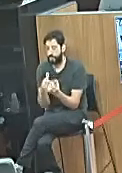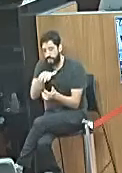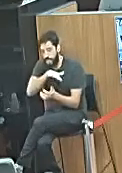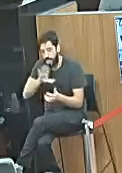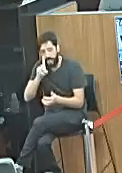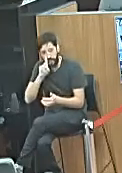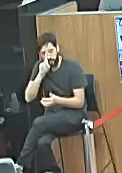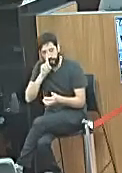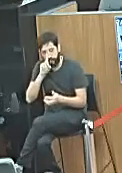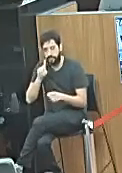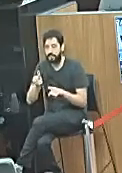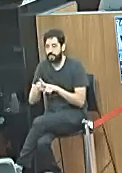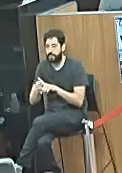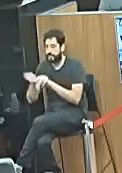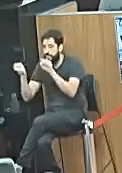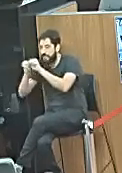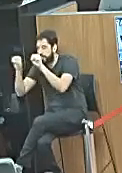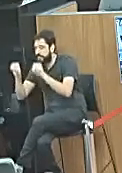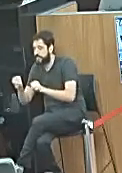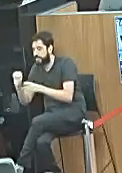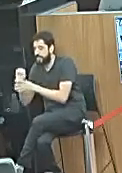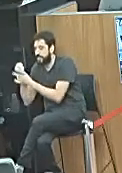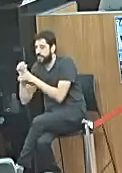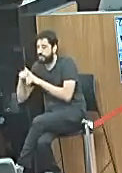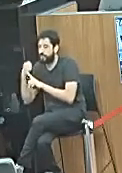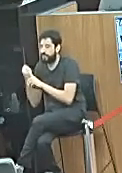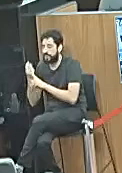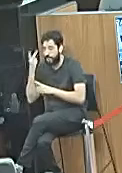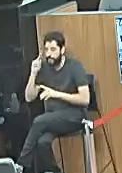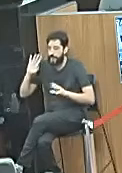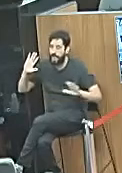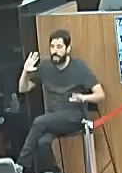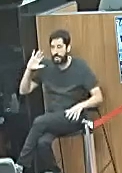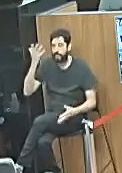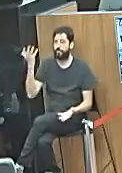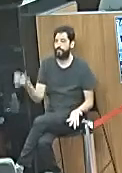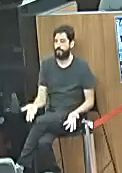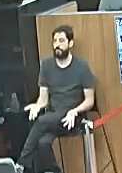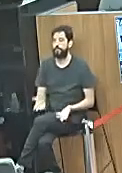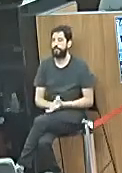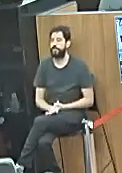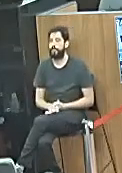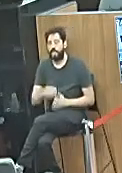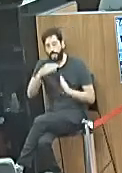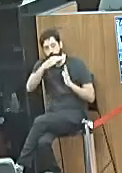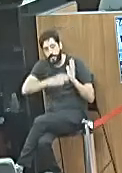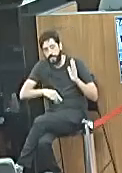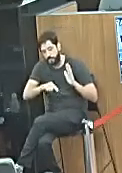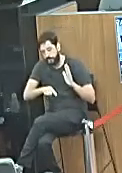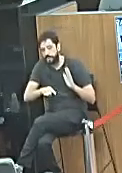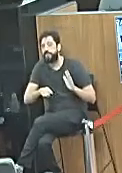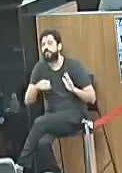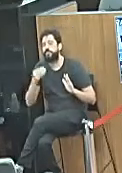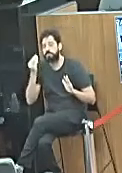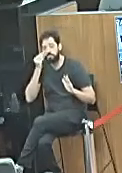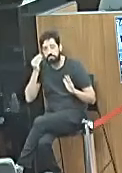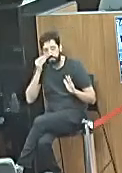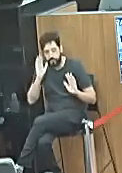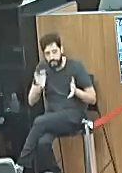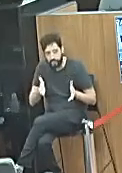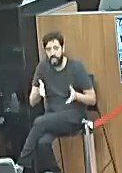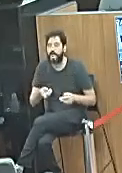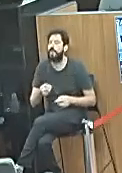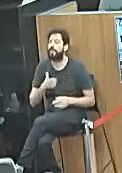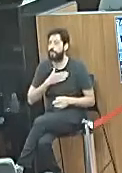do sistema de defesa social para resolvê los sua metodologia foi testada e